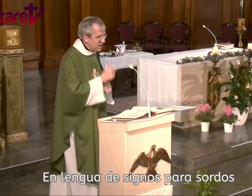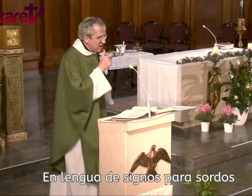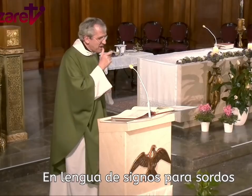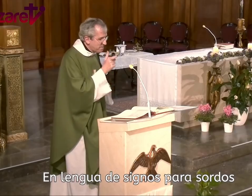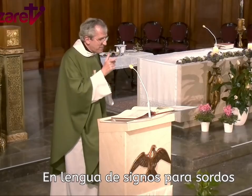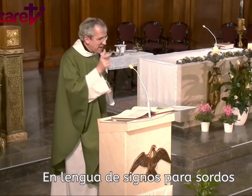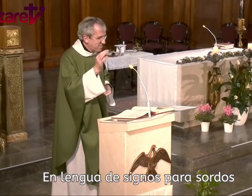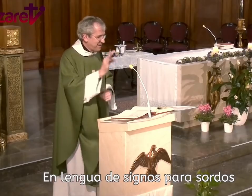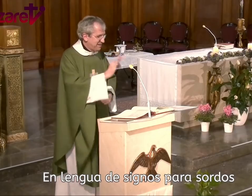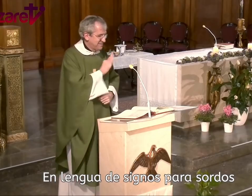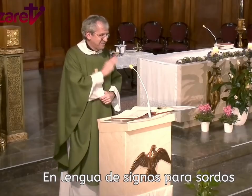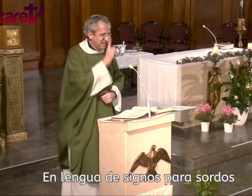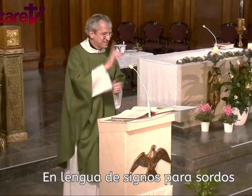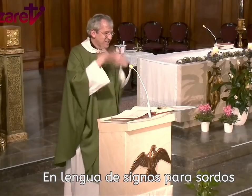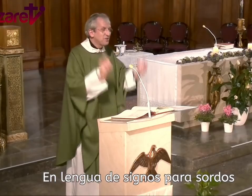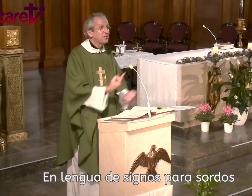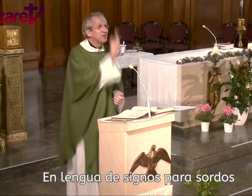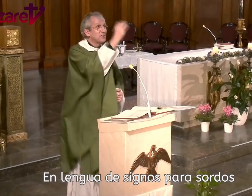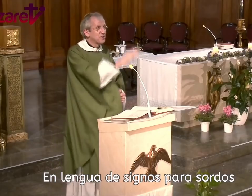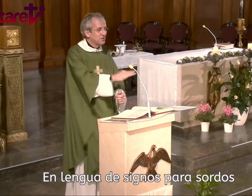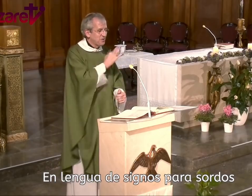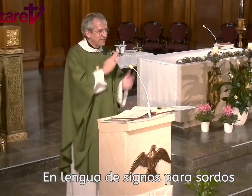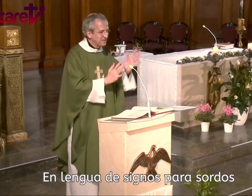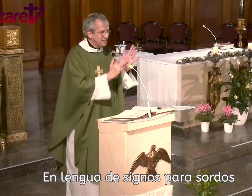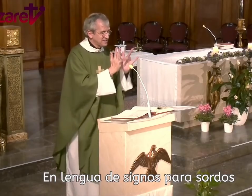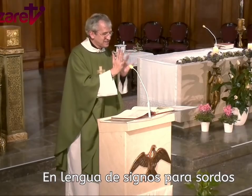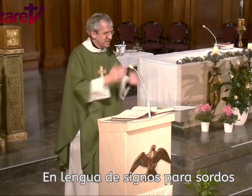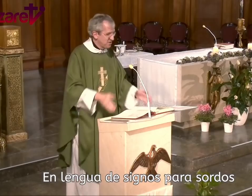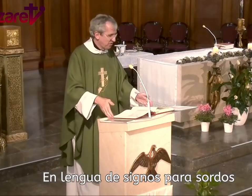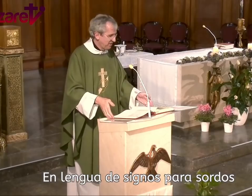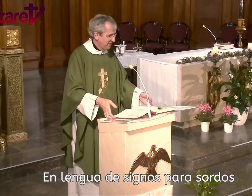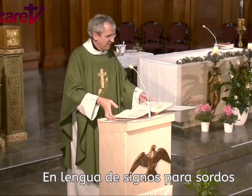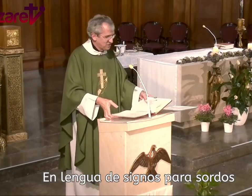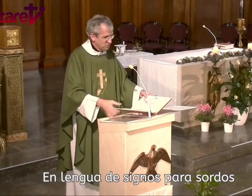Palabra del Señor Gloria a ti Señor Jesús